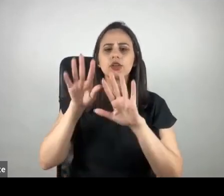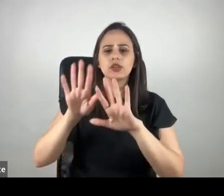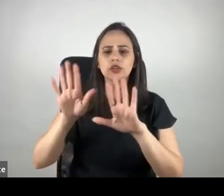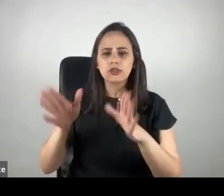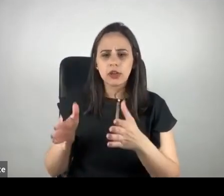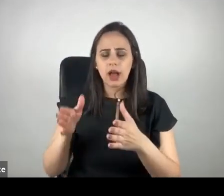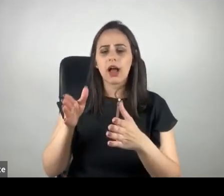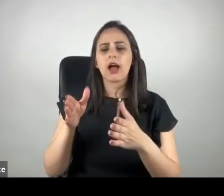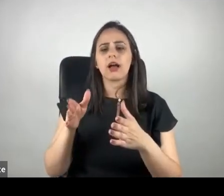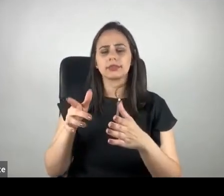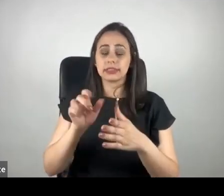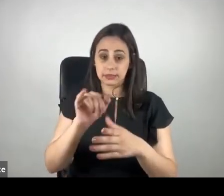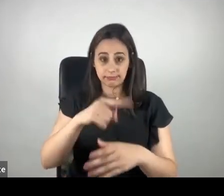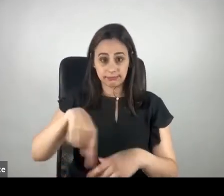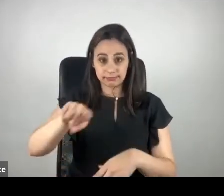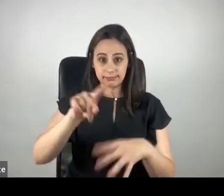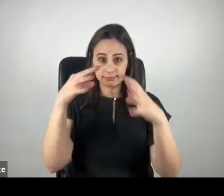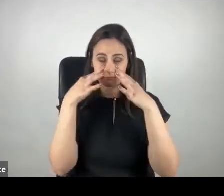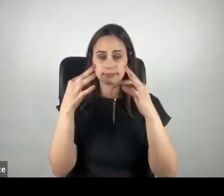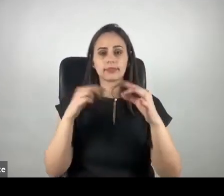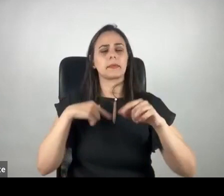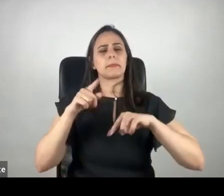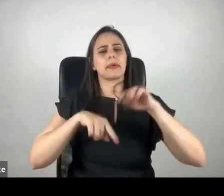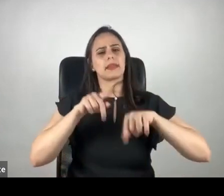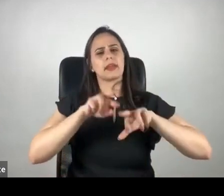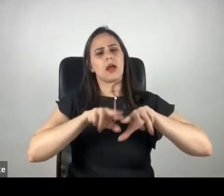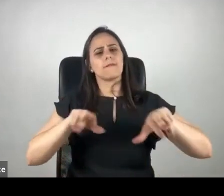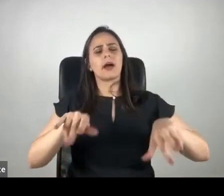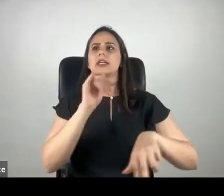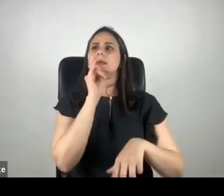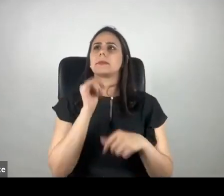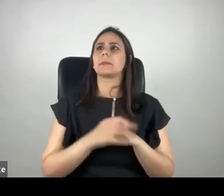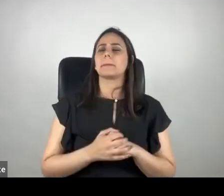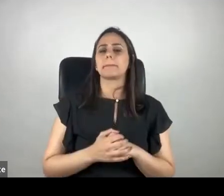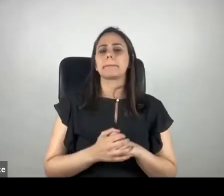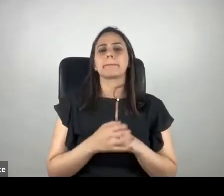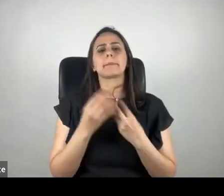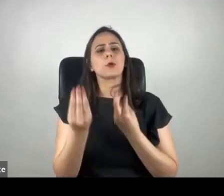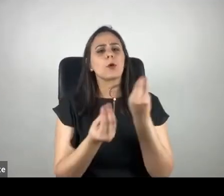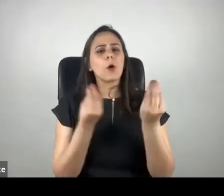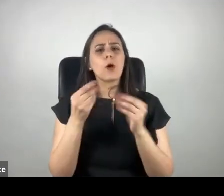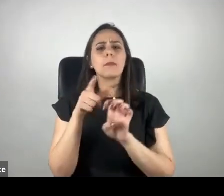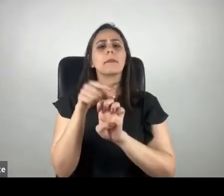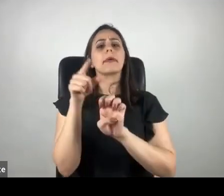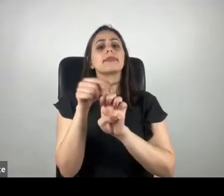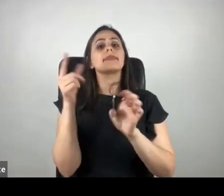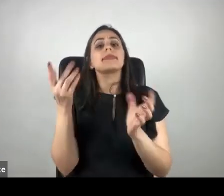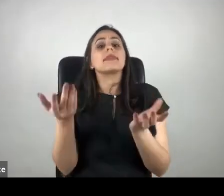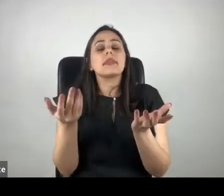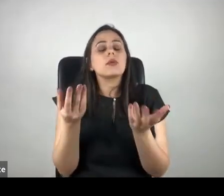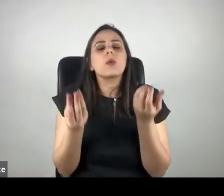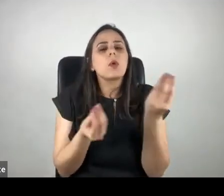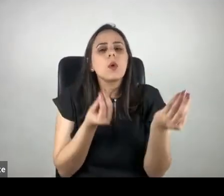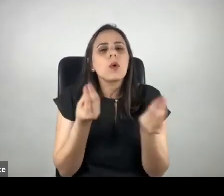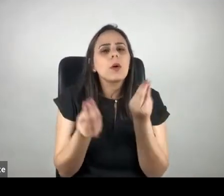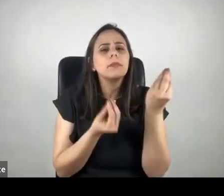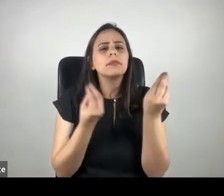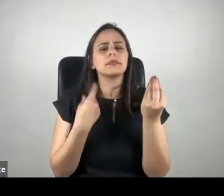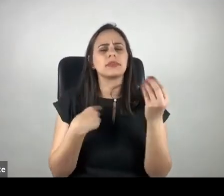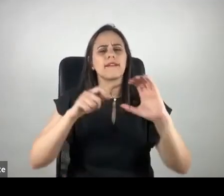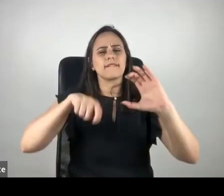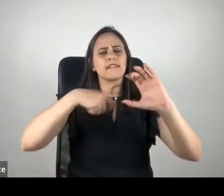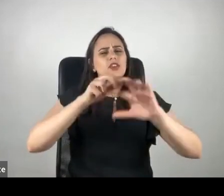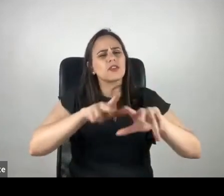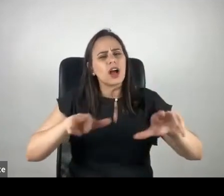olharem, existe muito material. Opa, como que o surdo, como a gente pode empreender? Se você olhar, tem excelentes vídeos